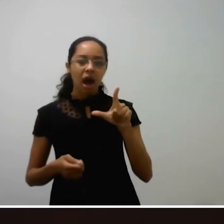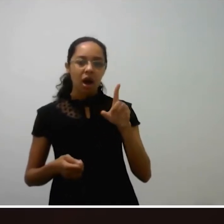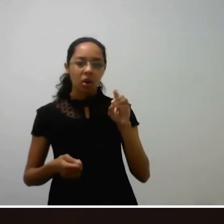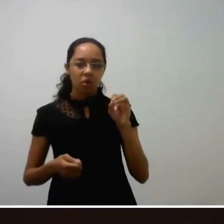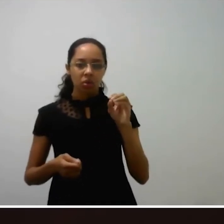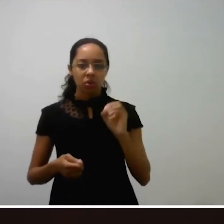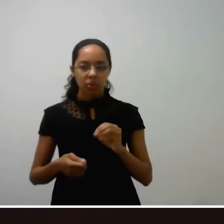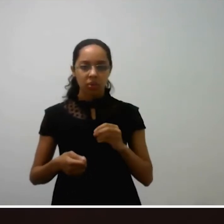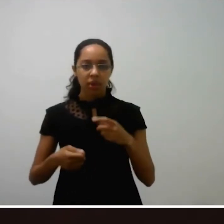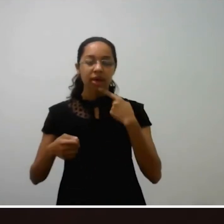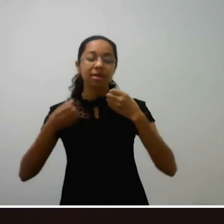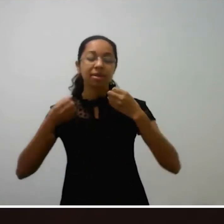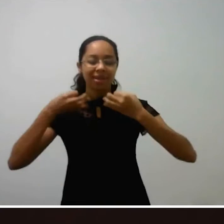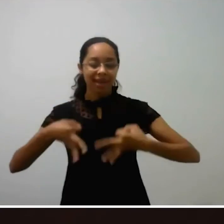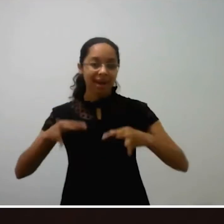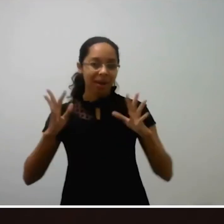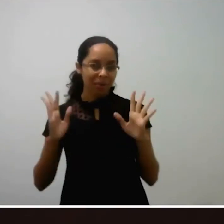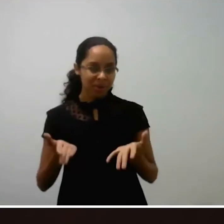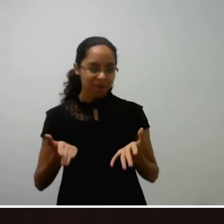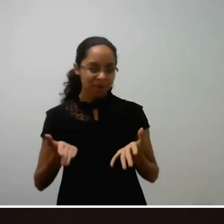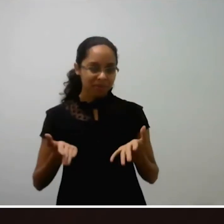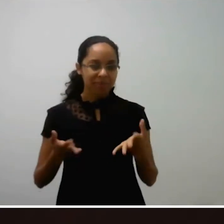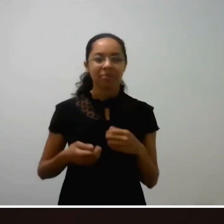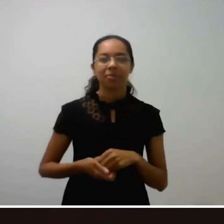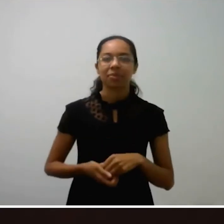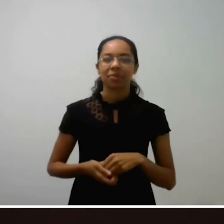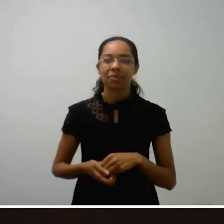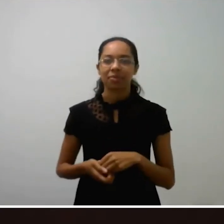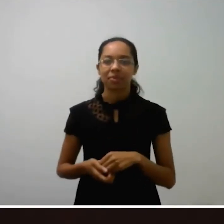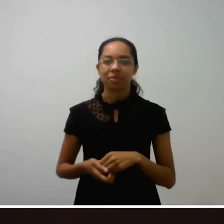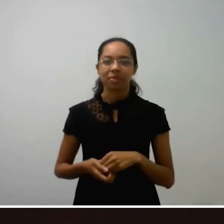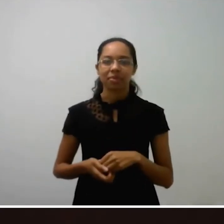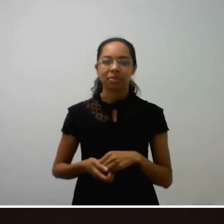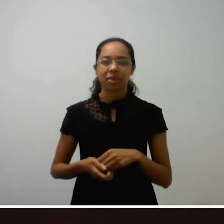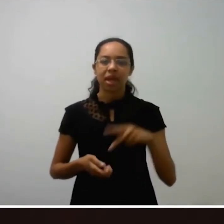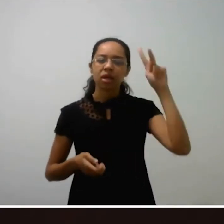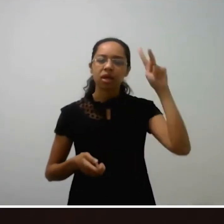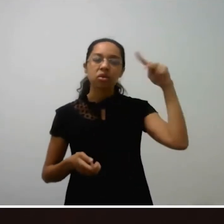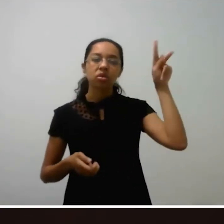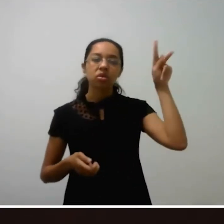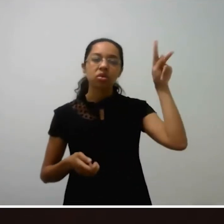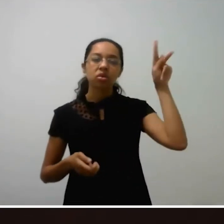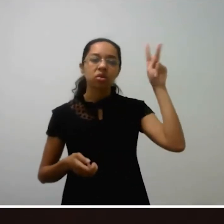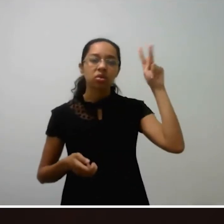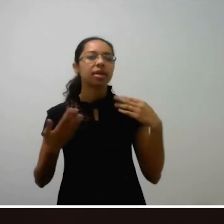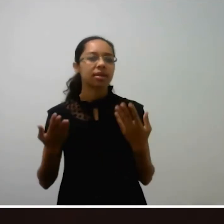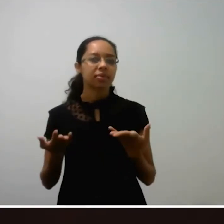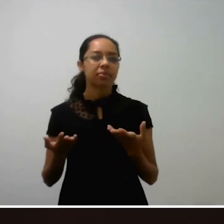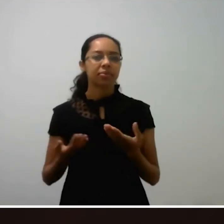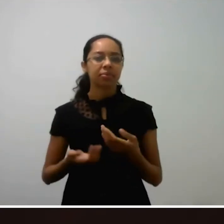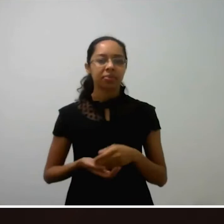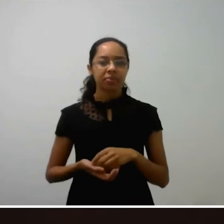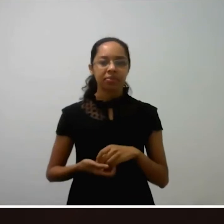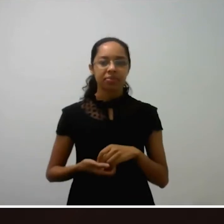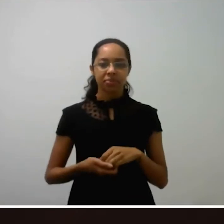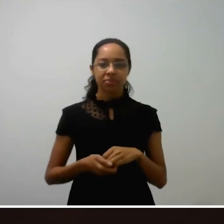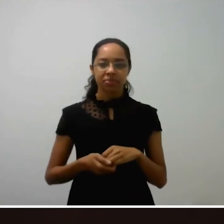história, tá? Então, vou hoje tentar colocar na história. Pedro Valdo, mesmo